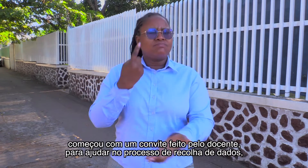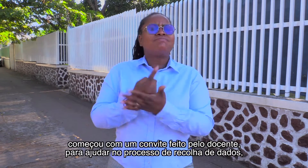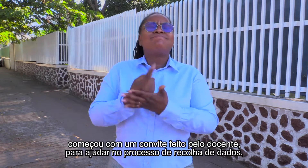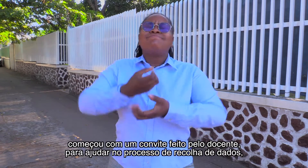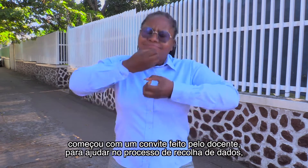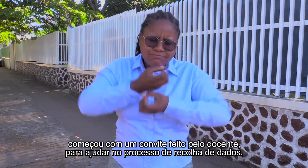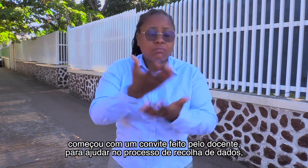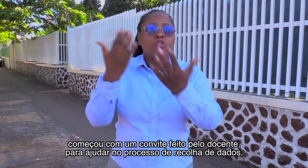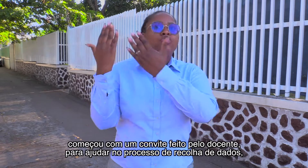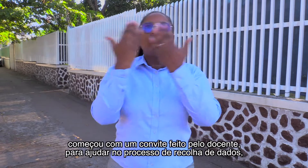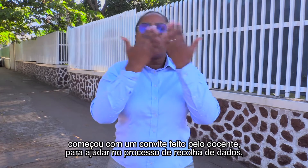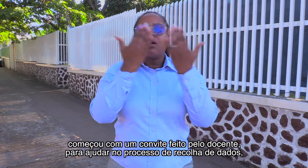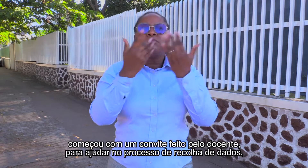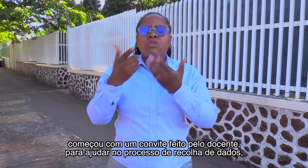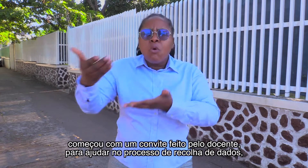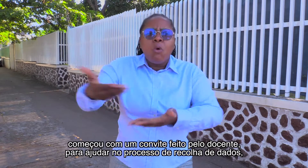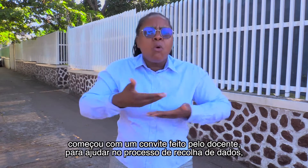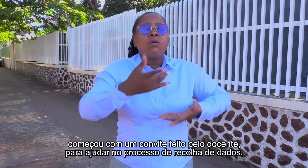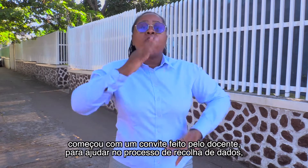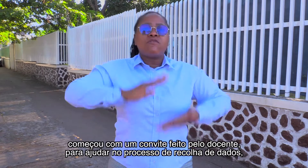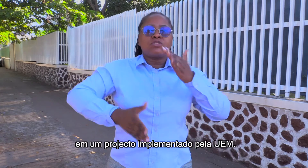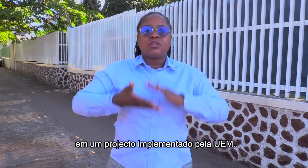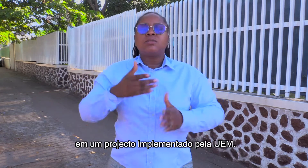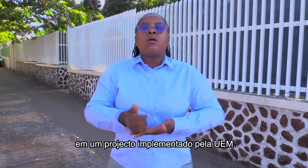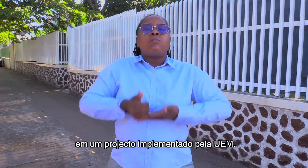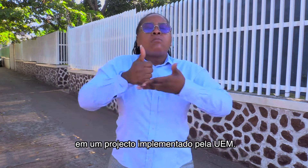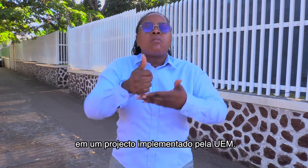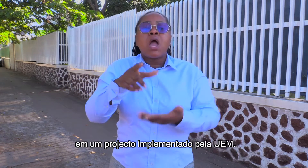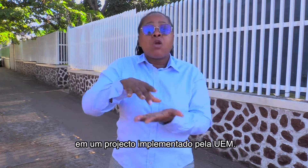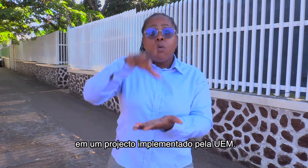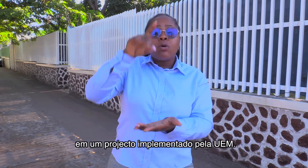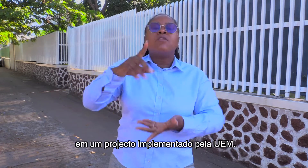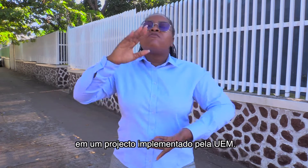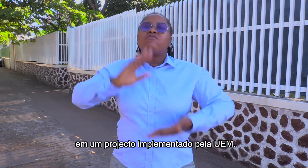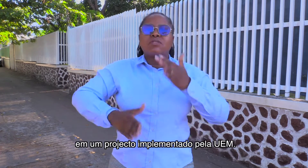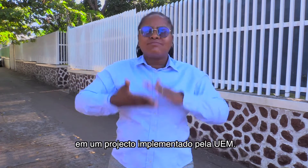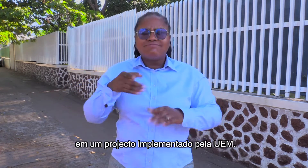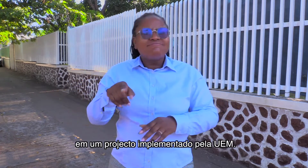docente para ajudar no processo de recolha de dados em um projeto implementado pela UEM.